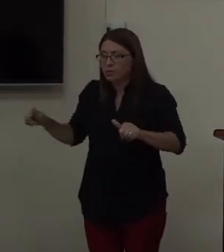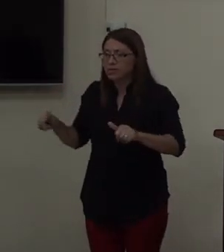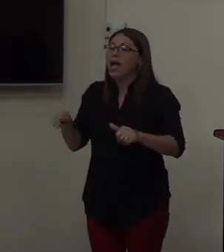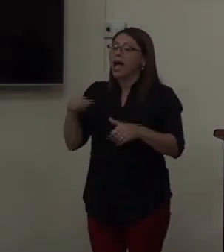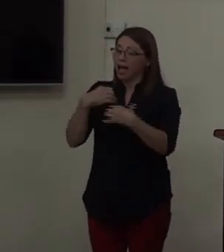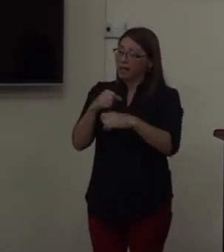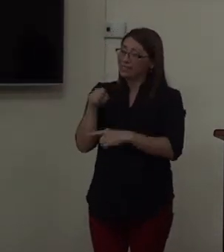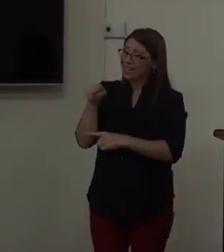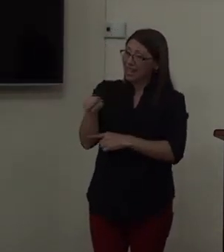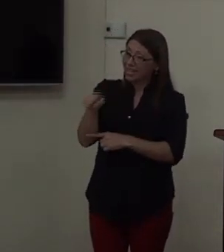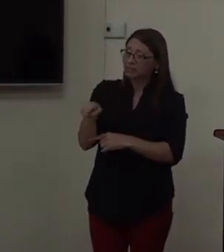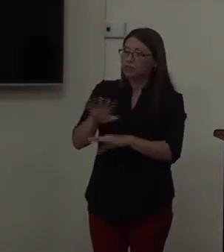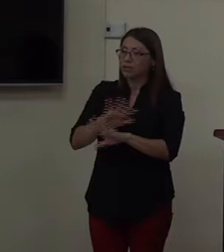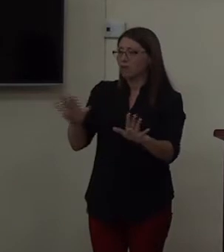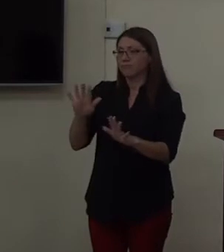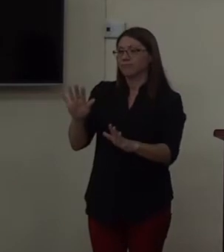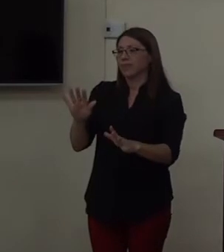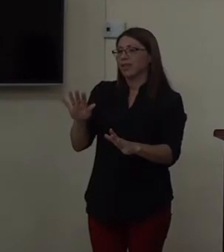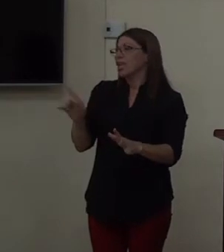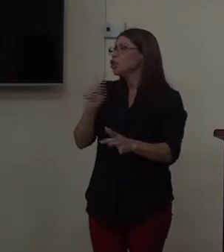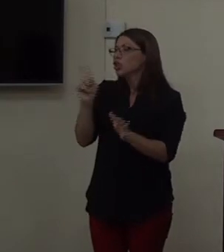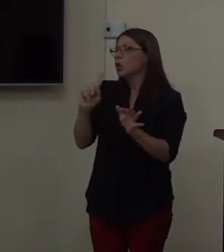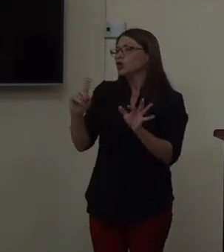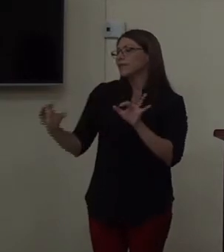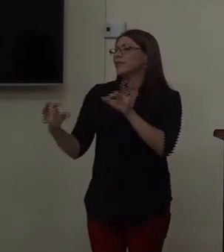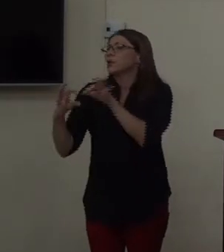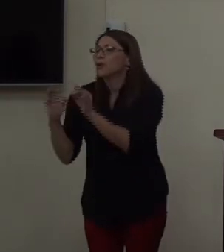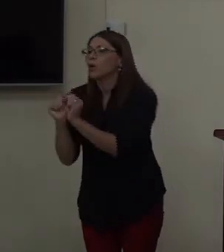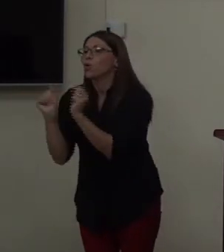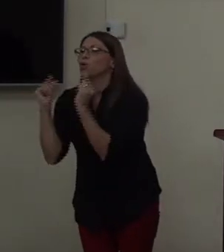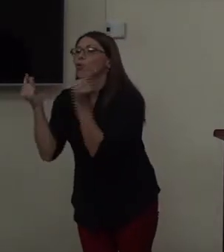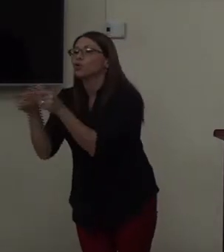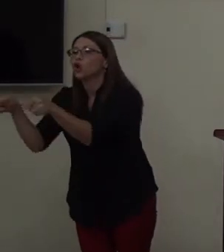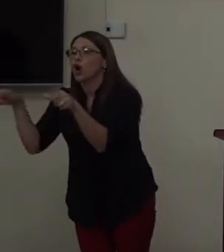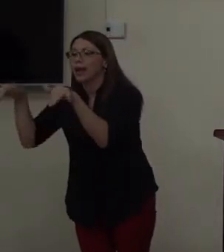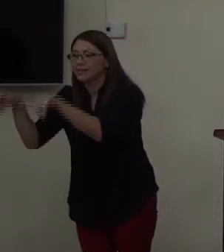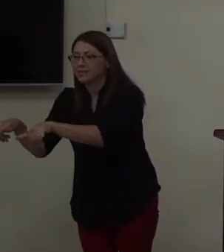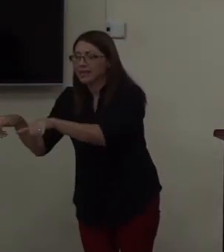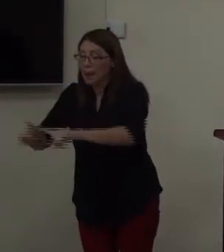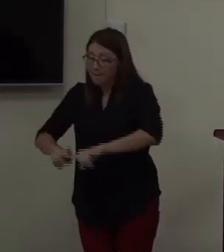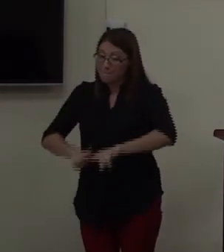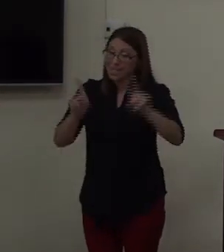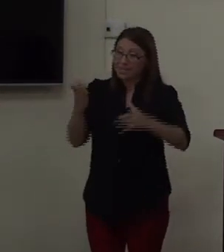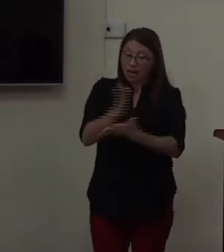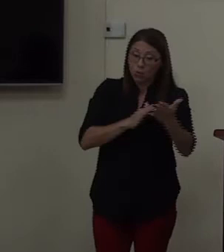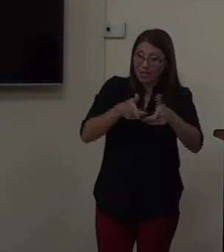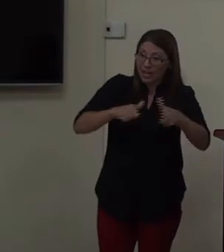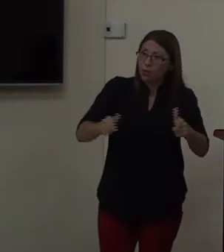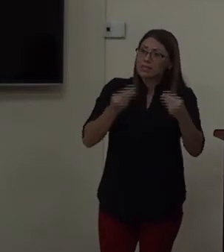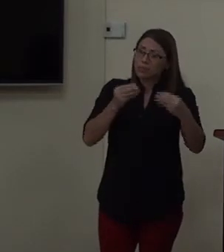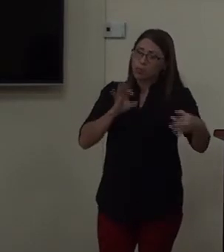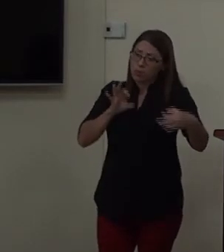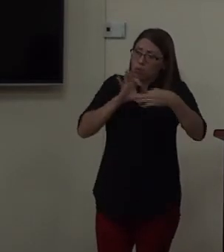precisamente que se dejen de hacer, que estén menos vinculadas con grupos locales, ¿verdad? Mientras que hay lenguas que están muy vinculadas con